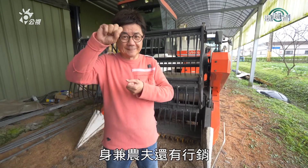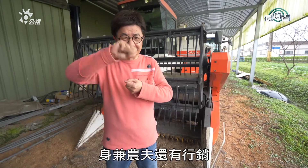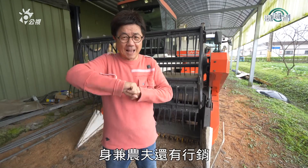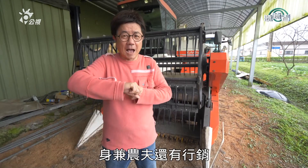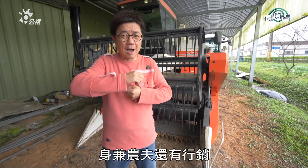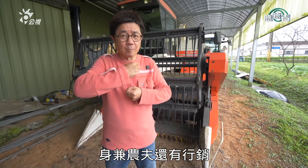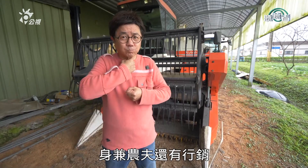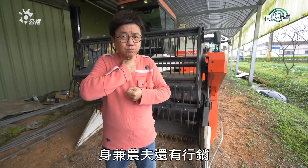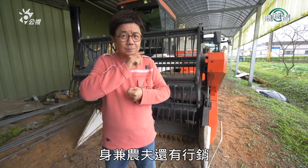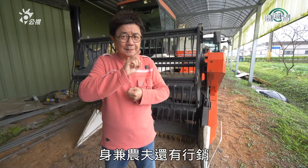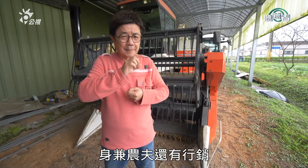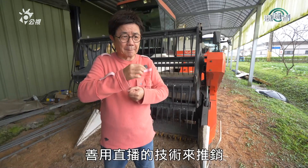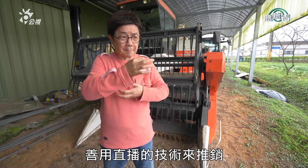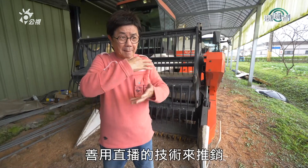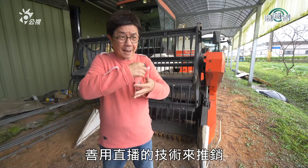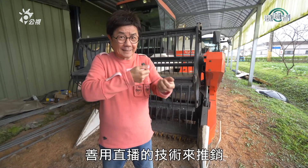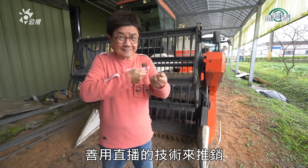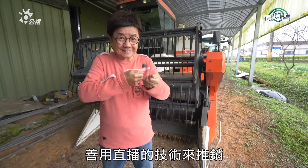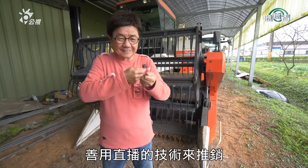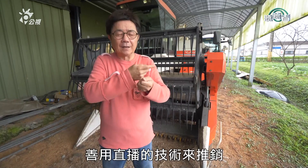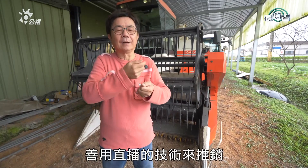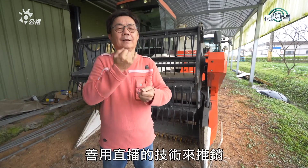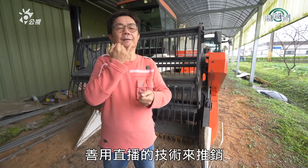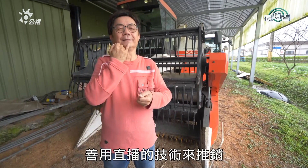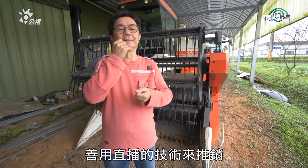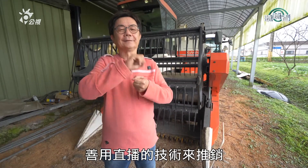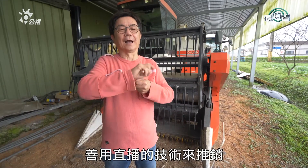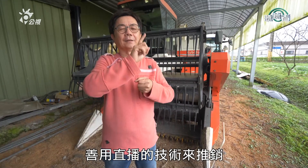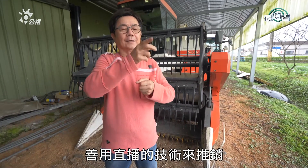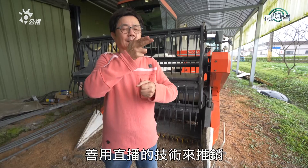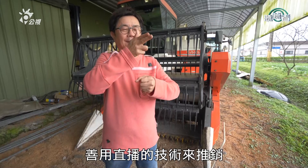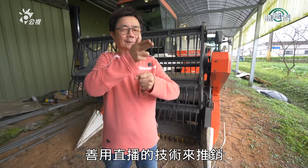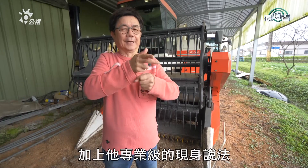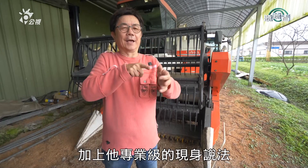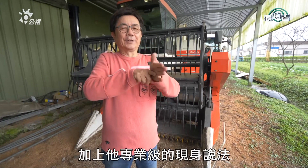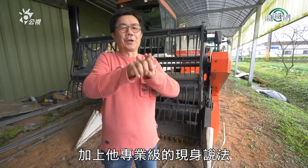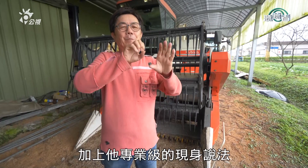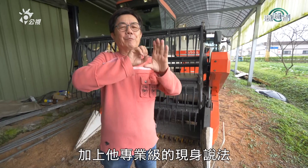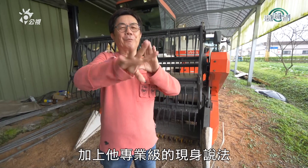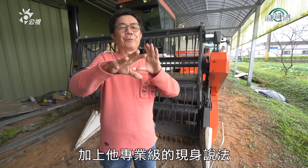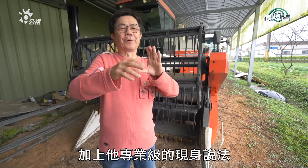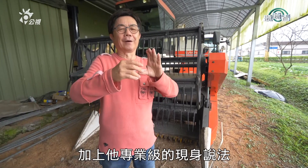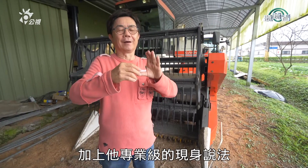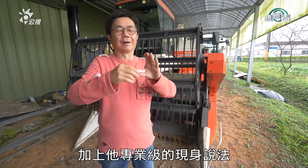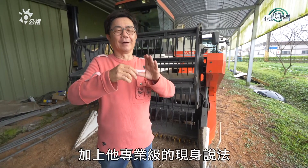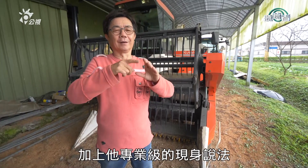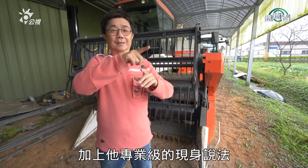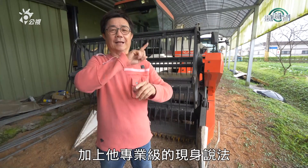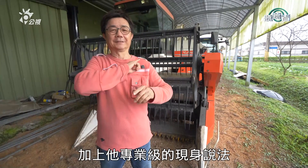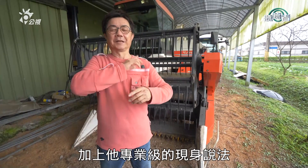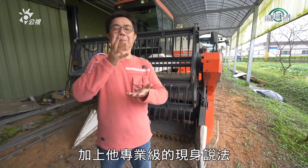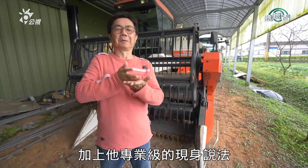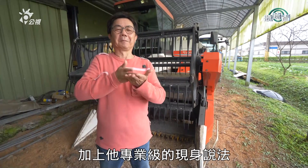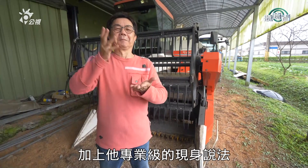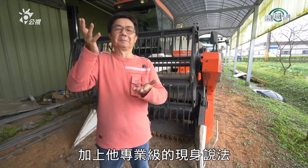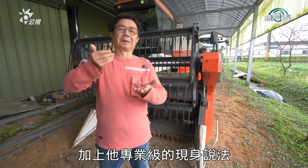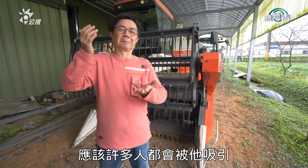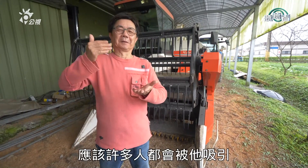还有行销，善用直播的技术来推销，加上啊他专业级的现身说法，应